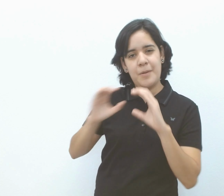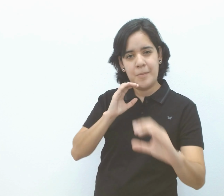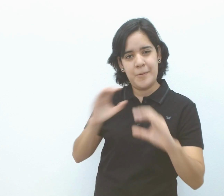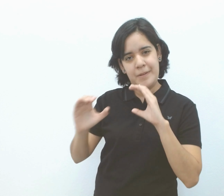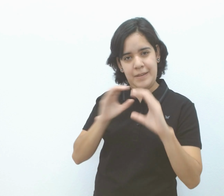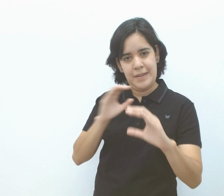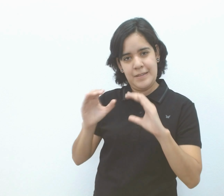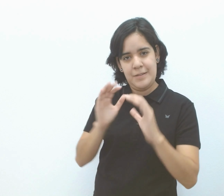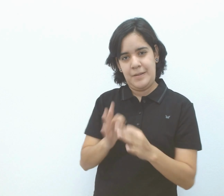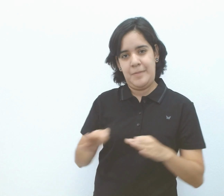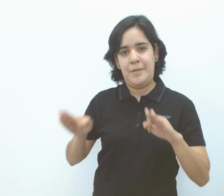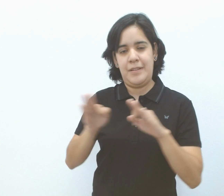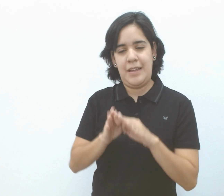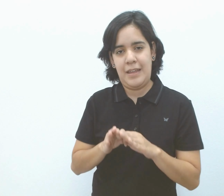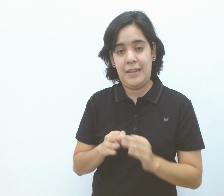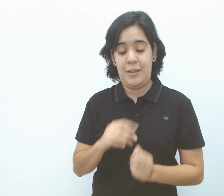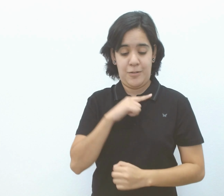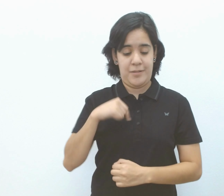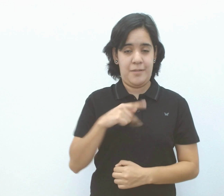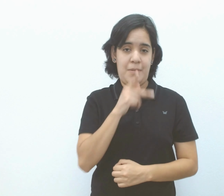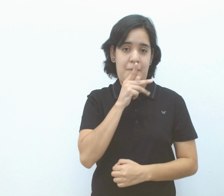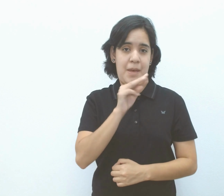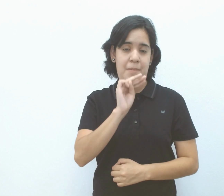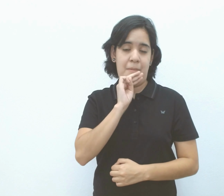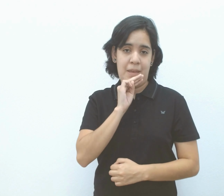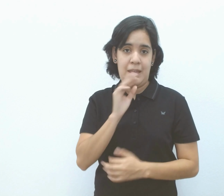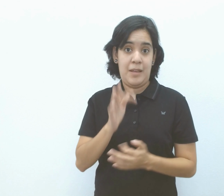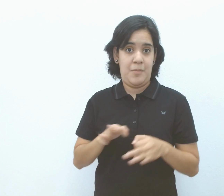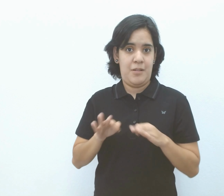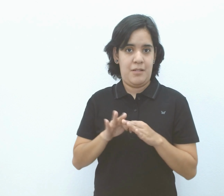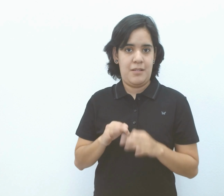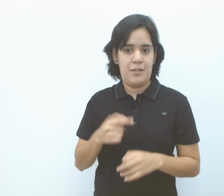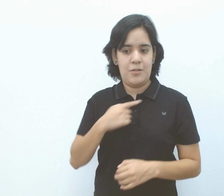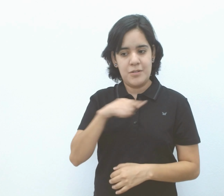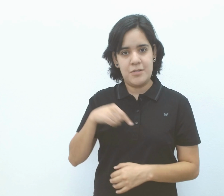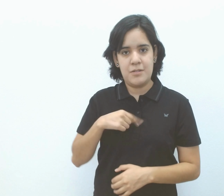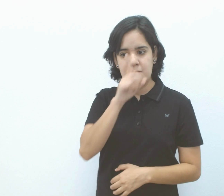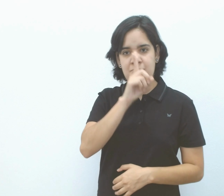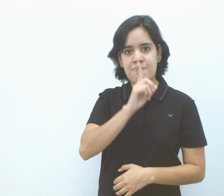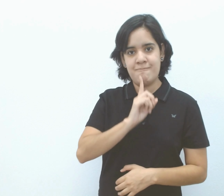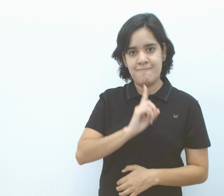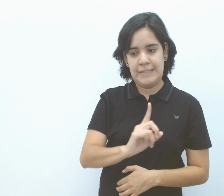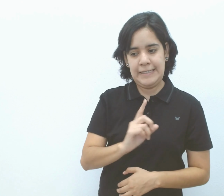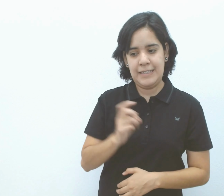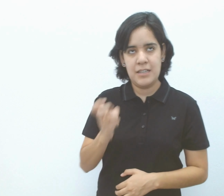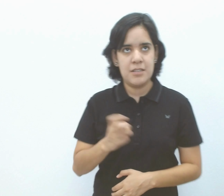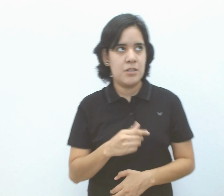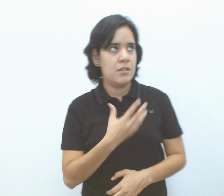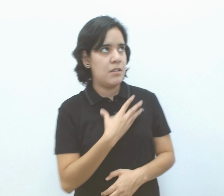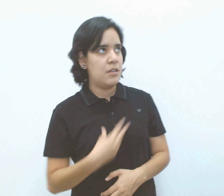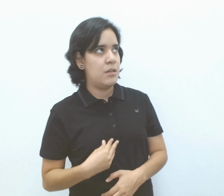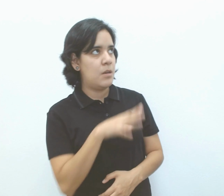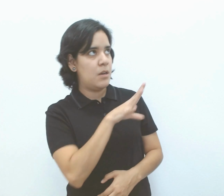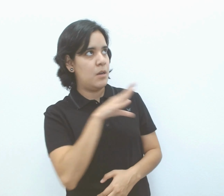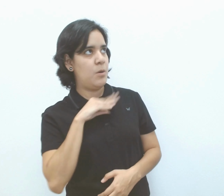nuestra primera estrategia sería que como papás no usemos mentiras, porque los niños se dan cuenta y a veces consideramos que son mentiras